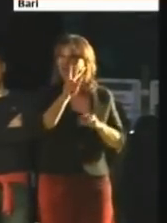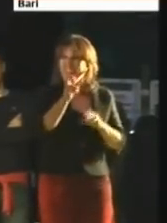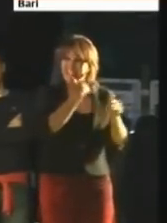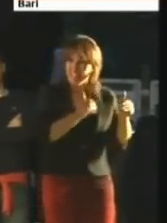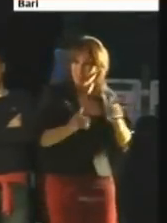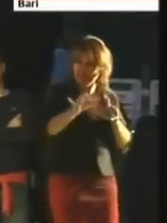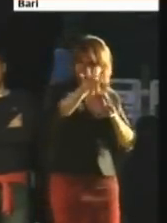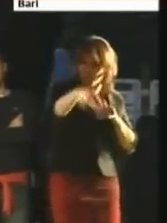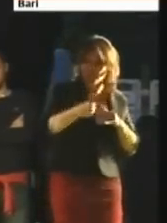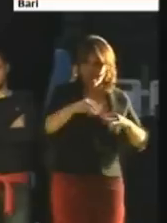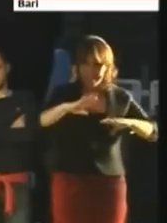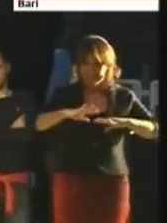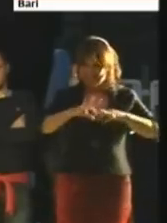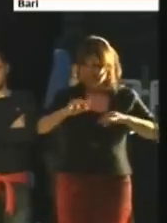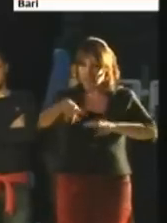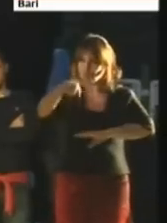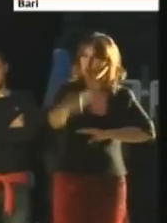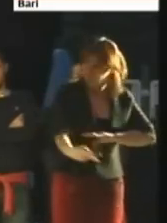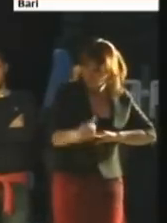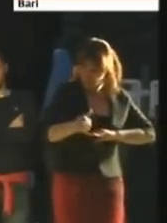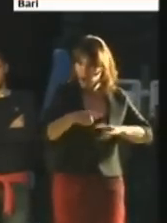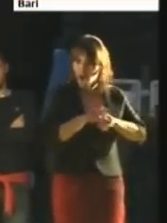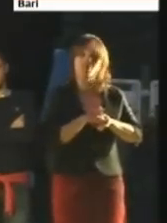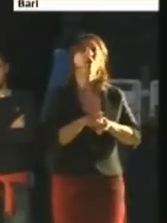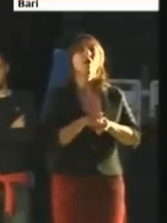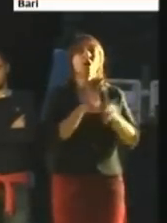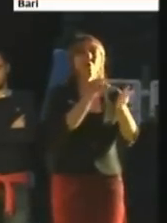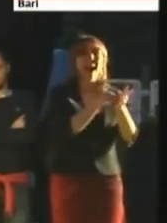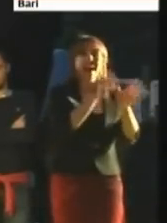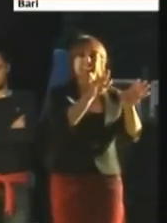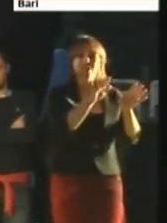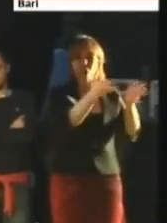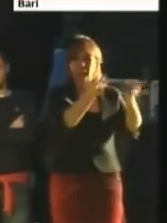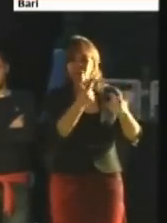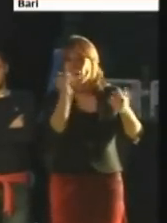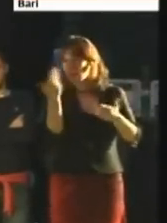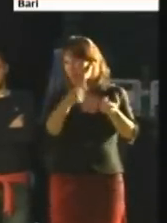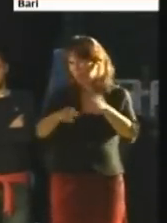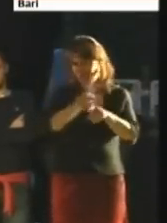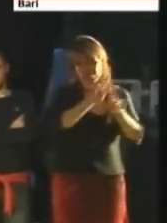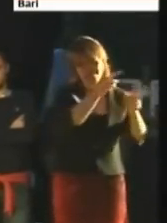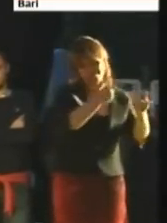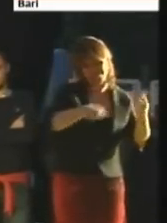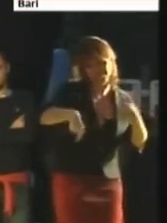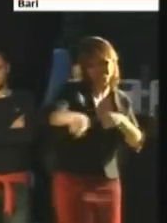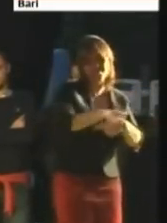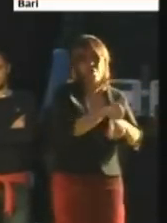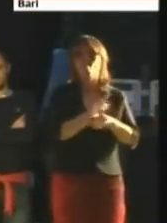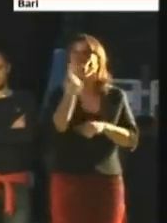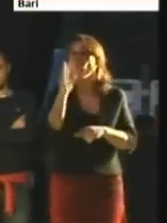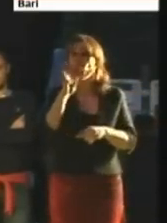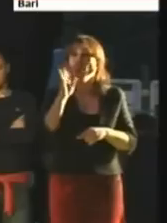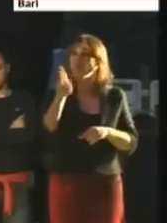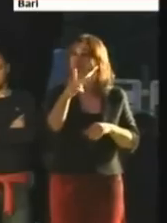si è buttato dal terrazzo, hanno comprato banche a 10 e rivenduta a 5, hanno fatto aggiottaggio, hanno fatto qualsiasi uno è